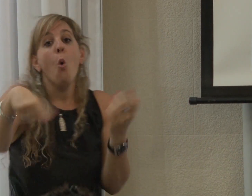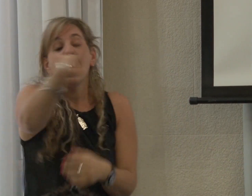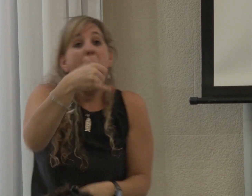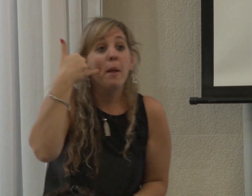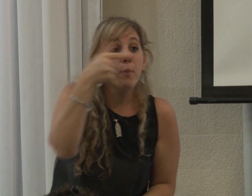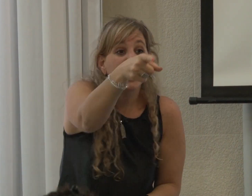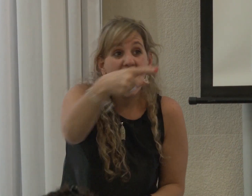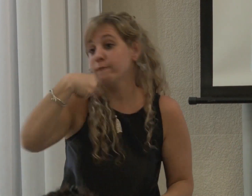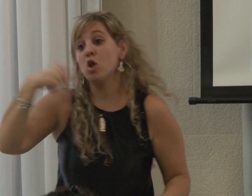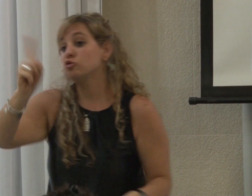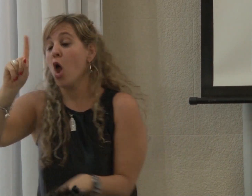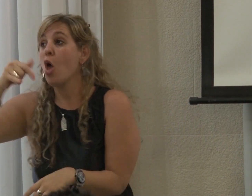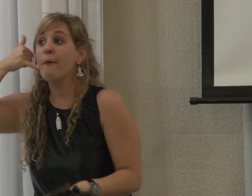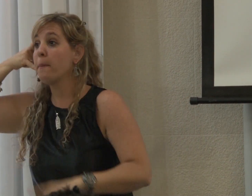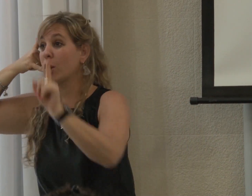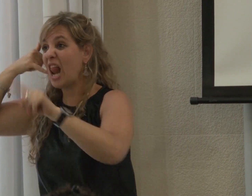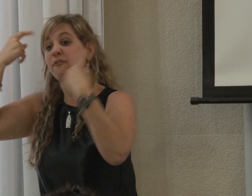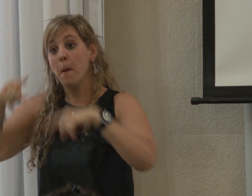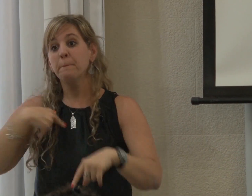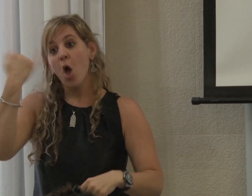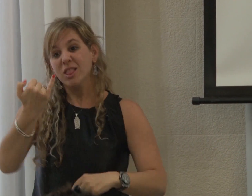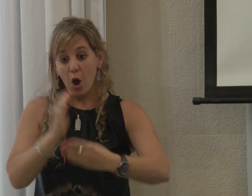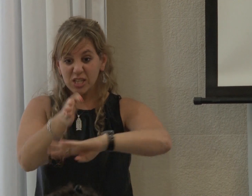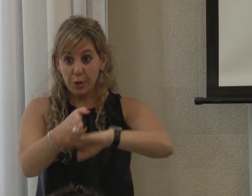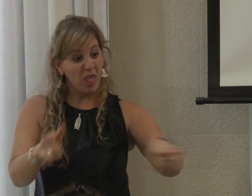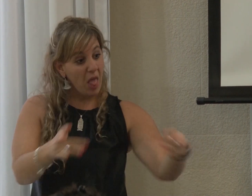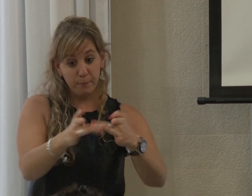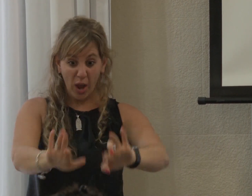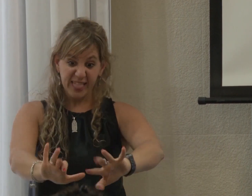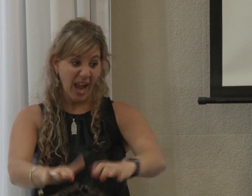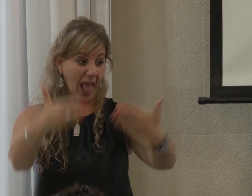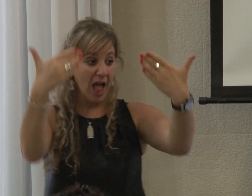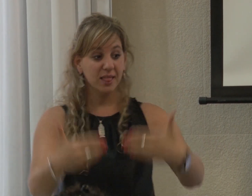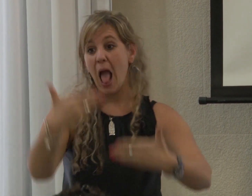Los chicos, por ejemplo, tienen sentimientos